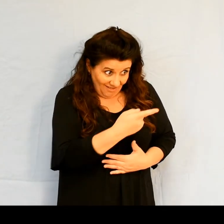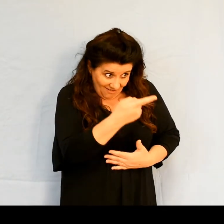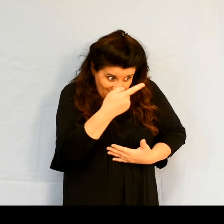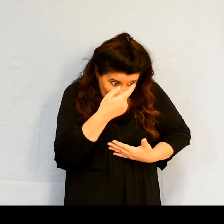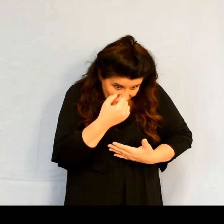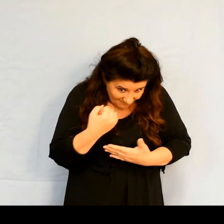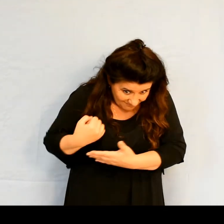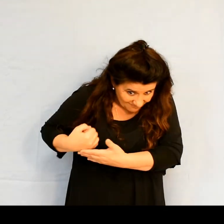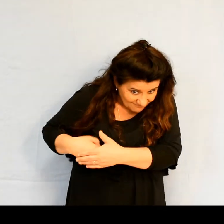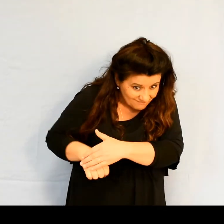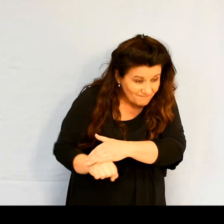Puis,